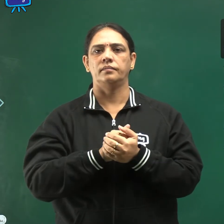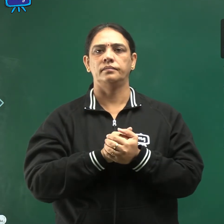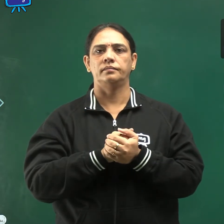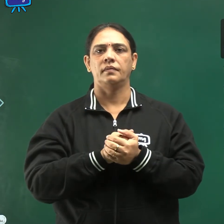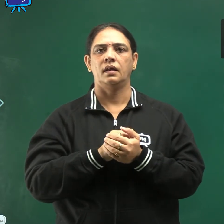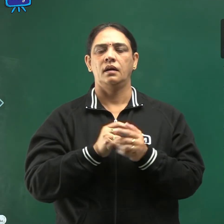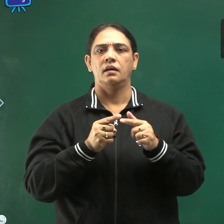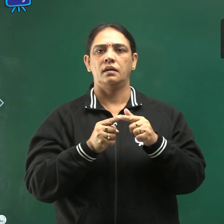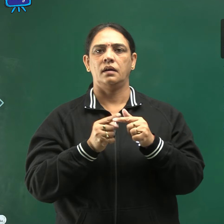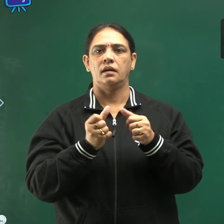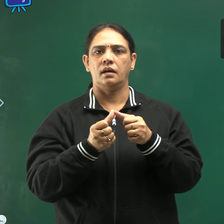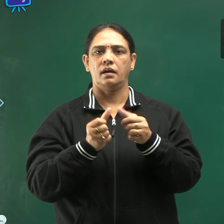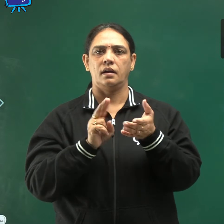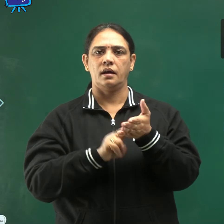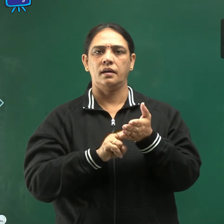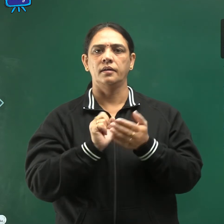tan